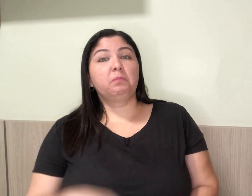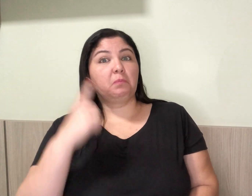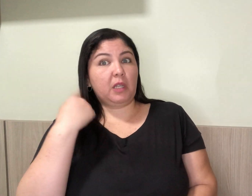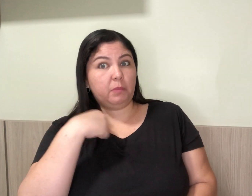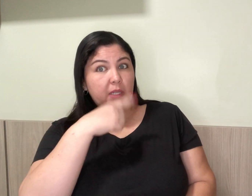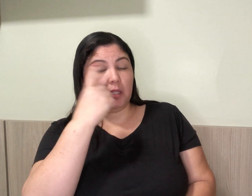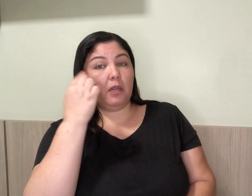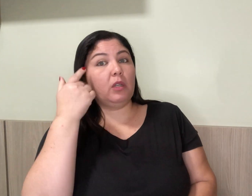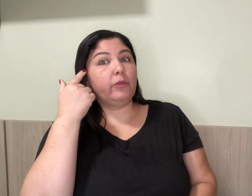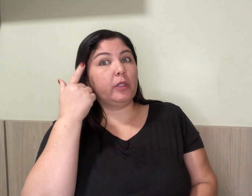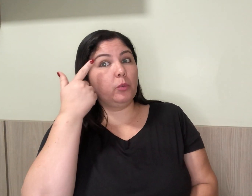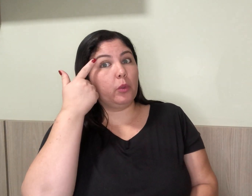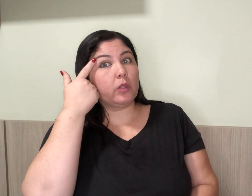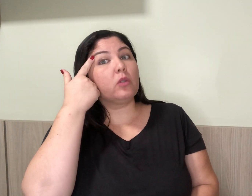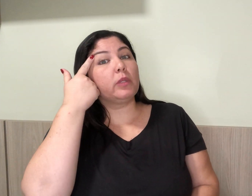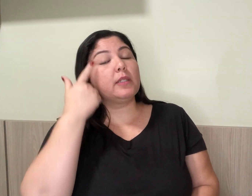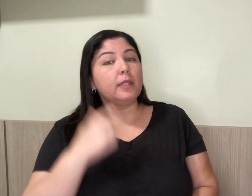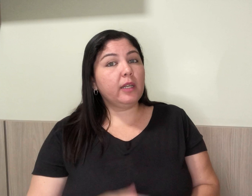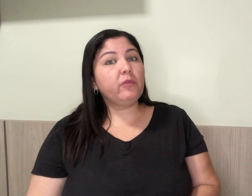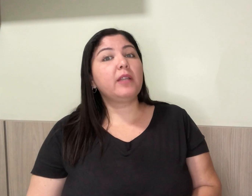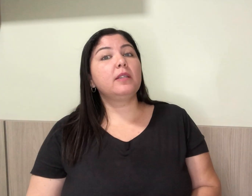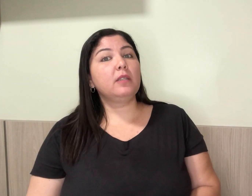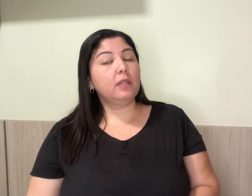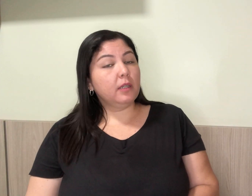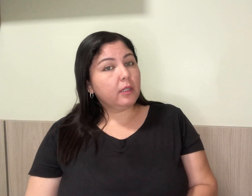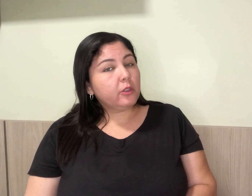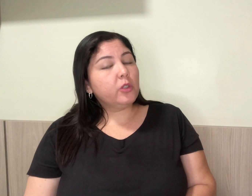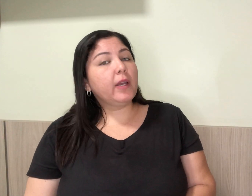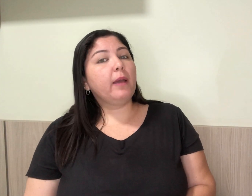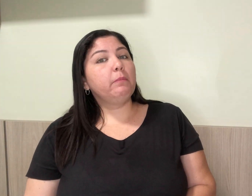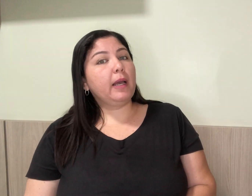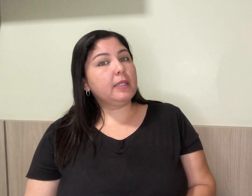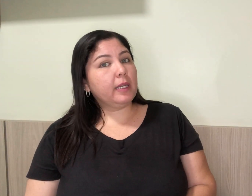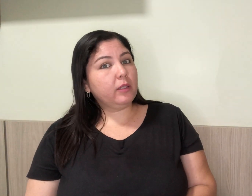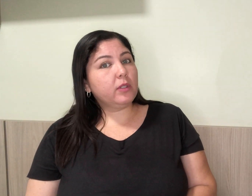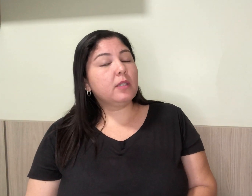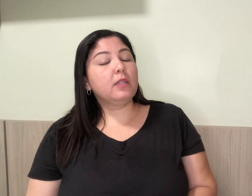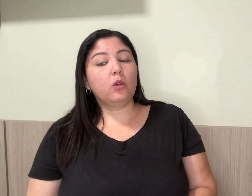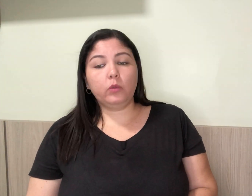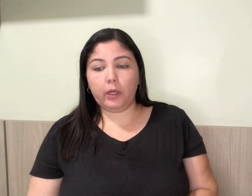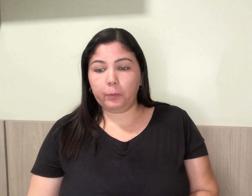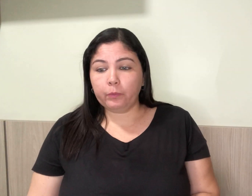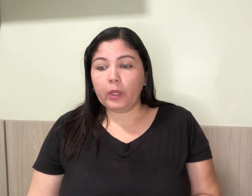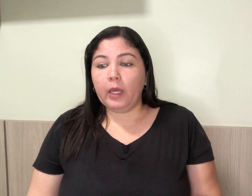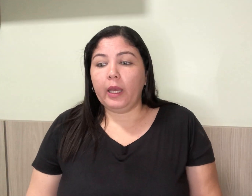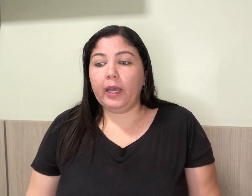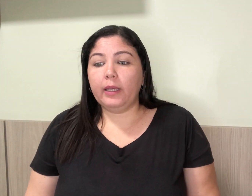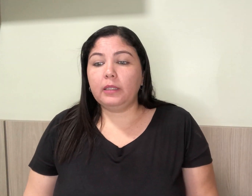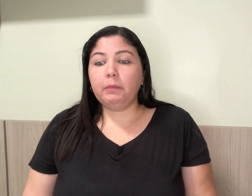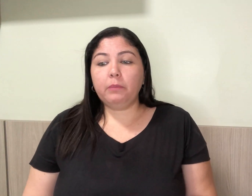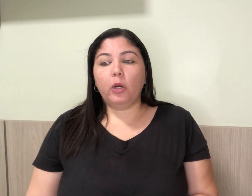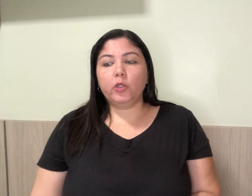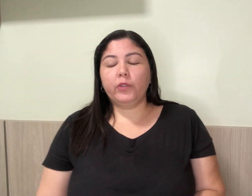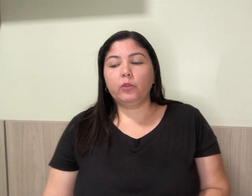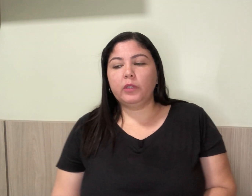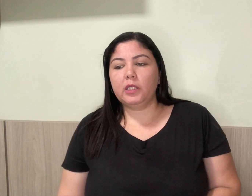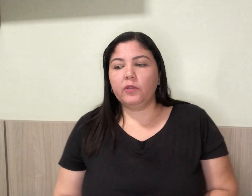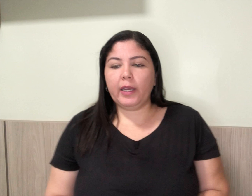a expressão levanta um pouco a sobrancelha e faz esse devagar, mais lento esse sim ou não. Também pode vir com